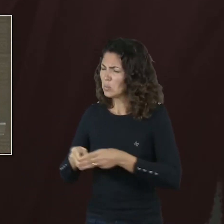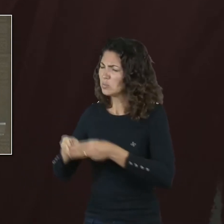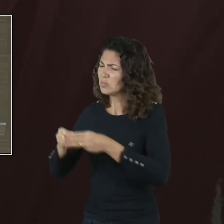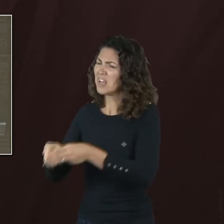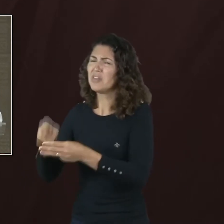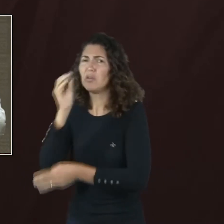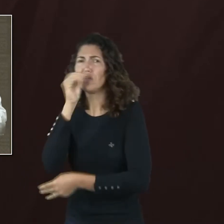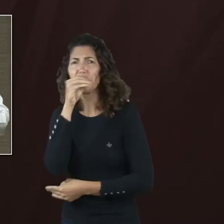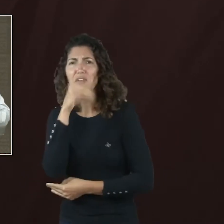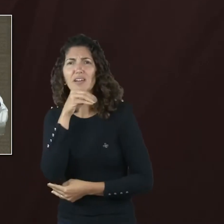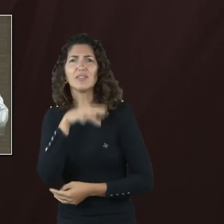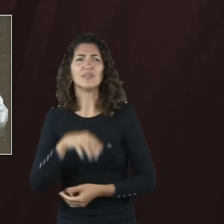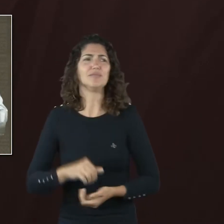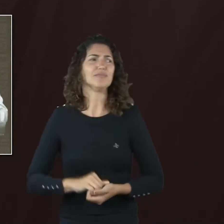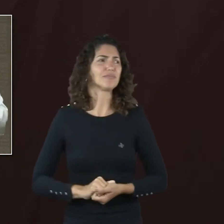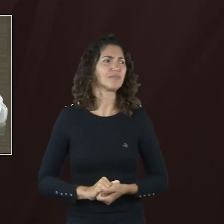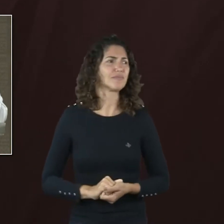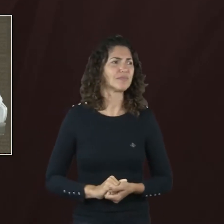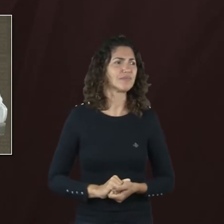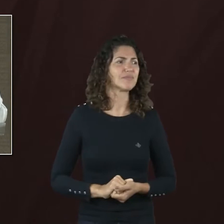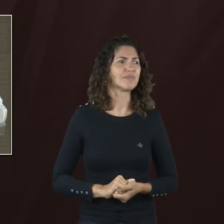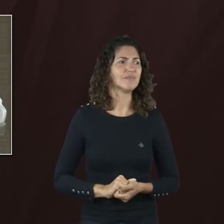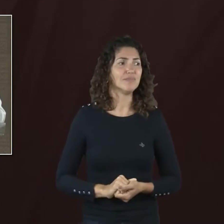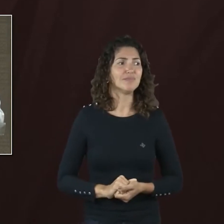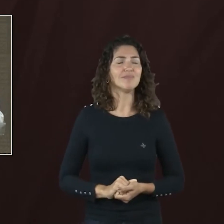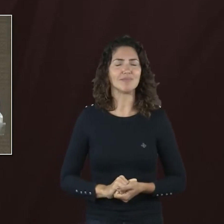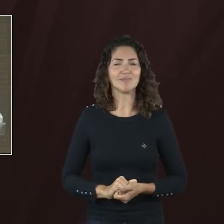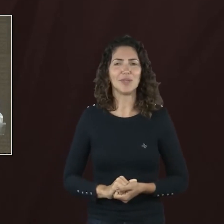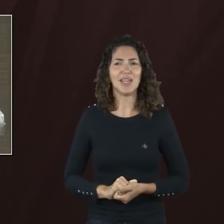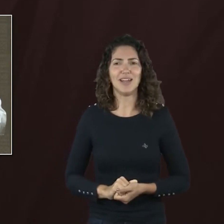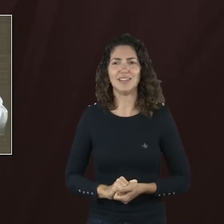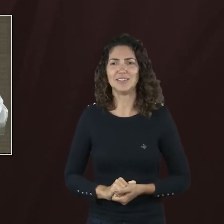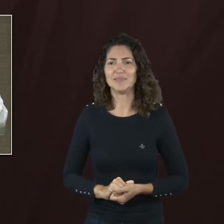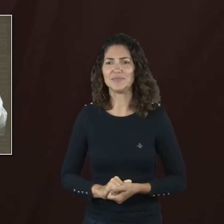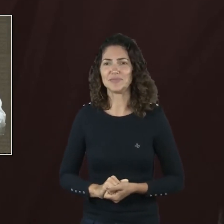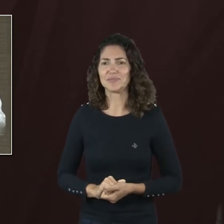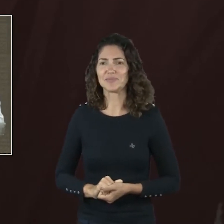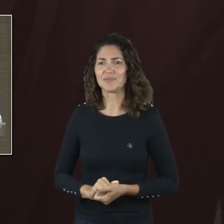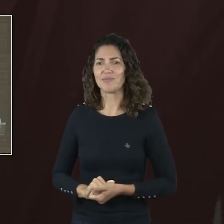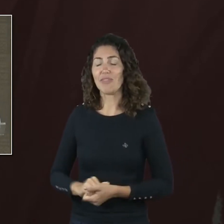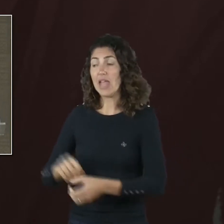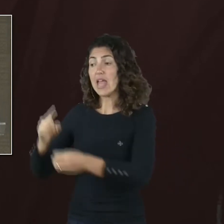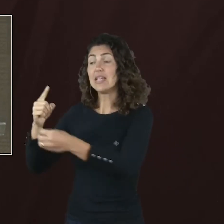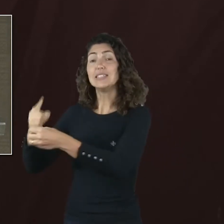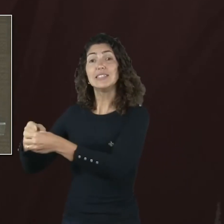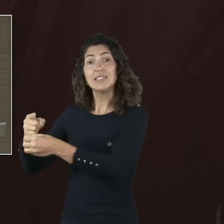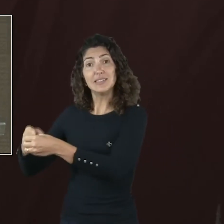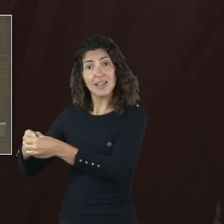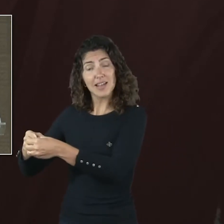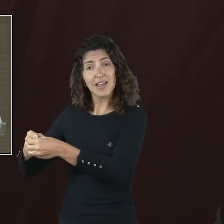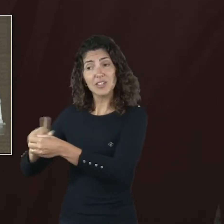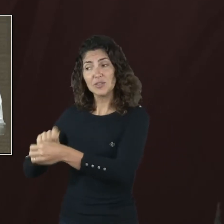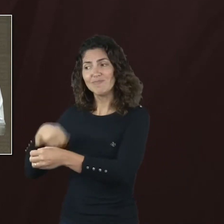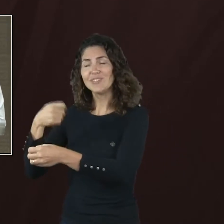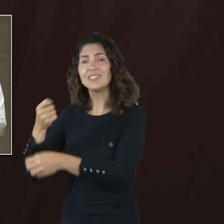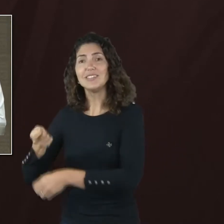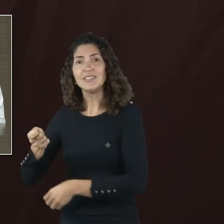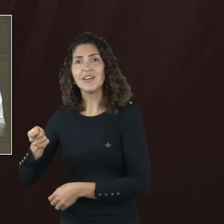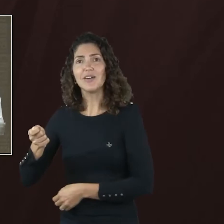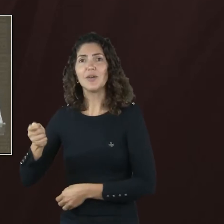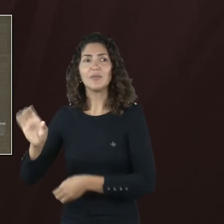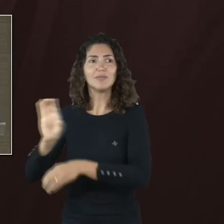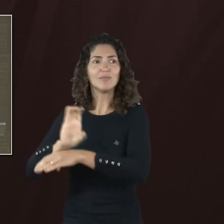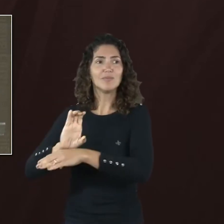precários. Então, vira e mexe, eles passavam por maus bocados, naufrágio, etc, etc.